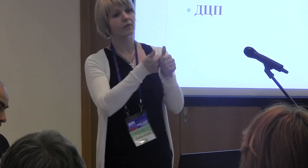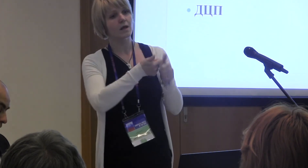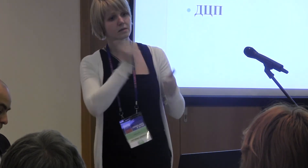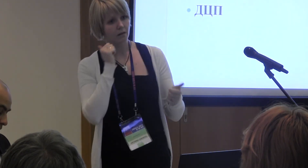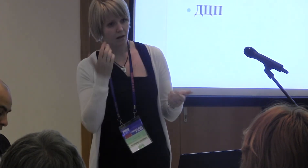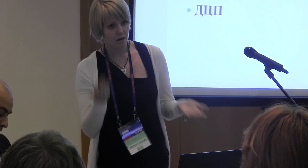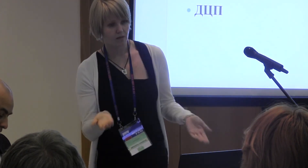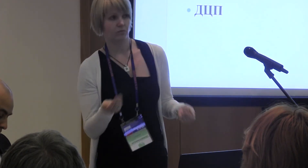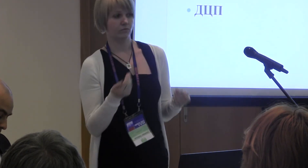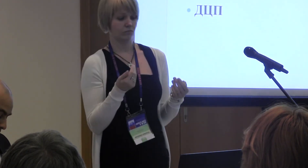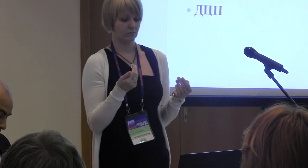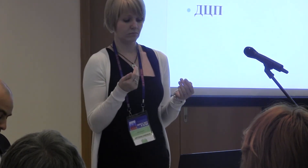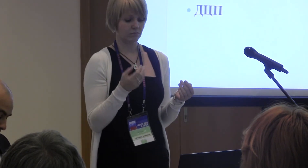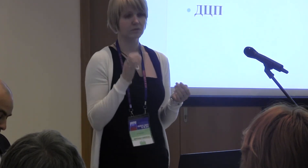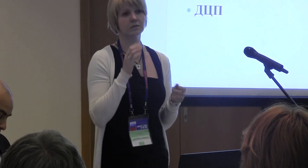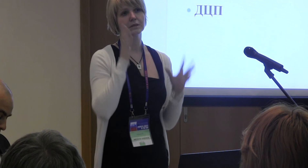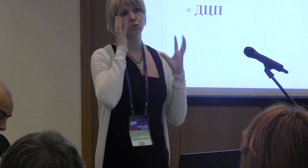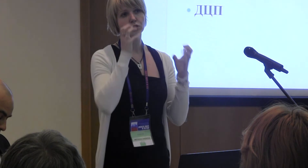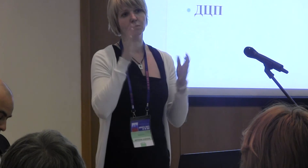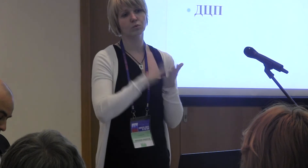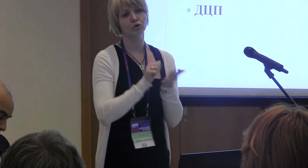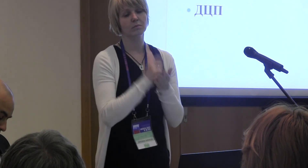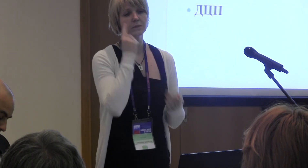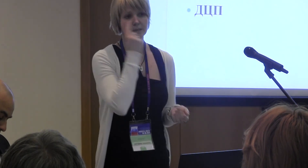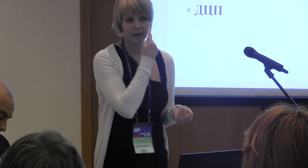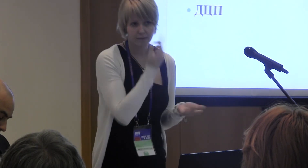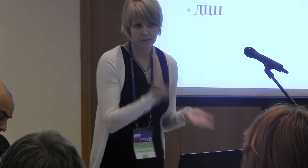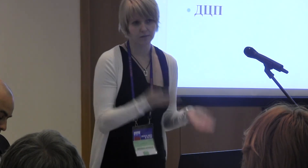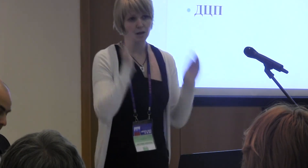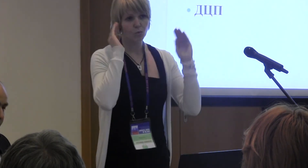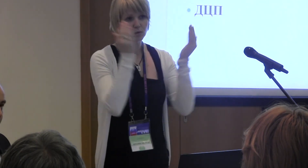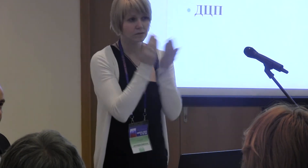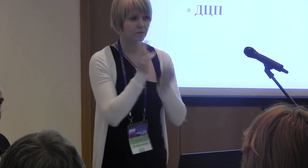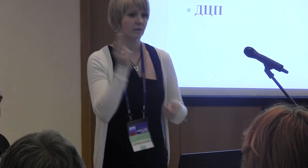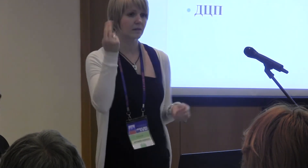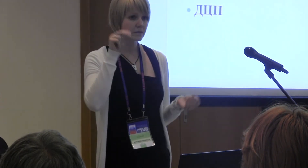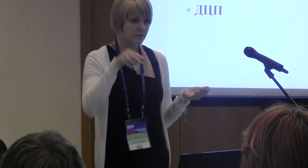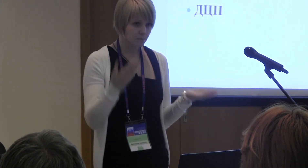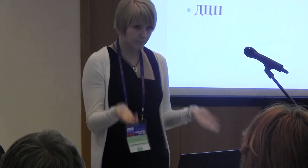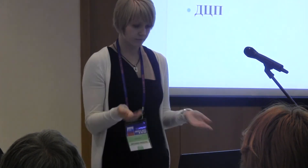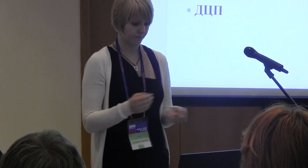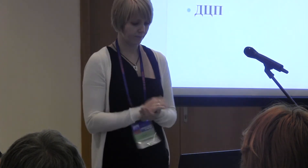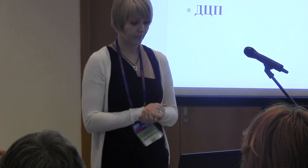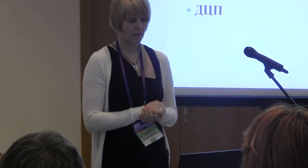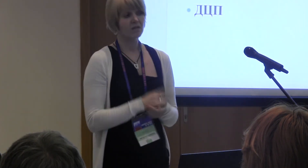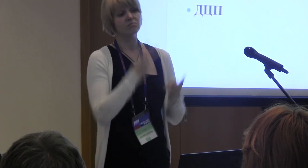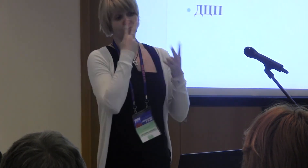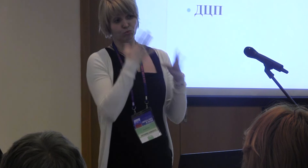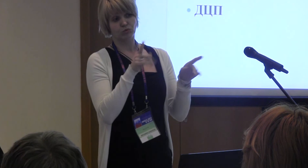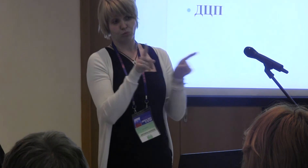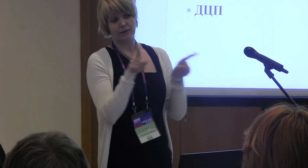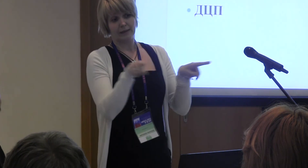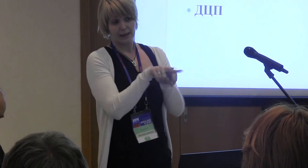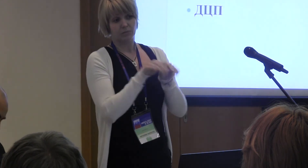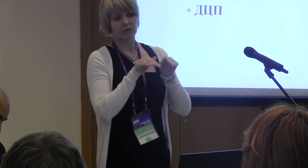Среди них есть дети с нарушением поведения, с умственной отсталостью, с серьезным нарушением зрения, с